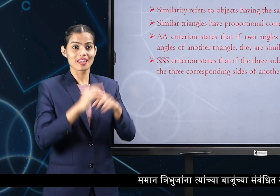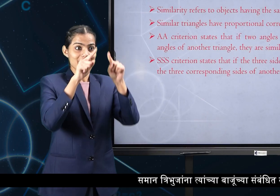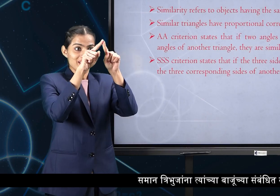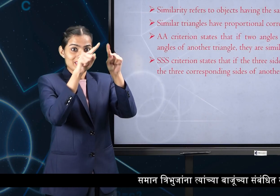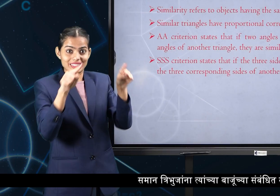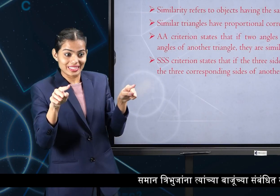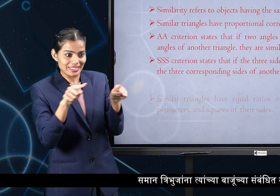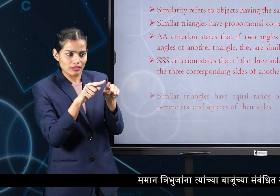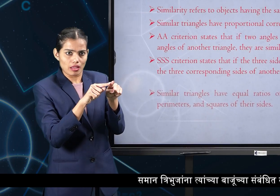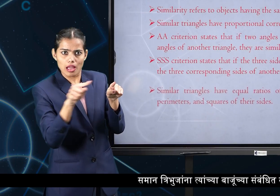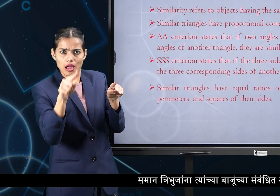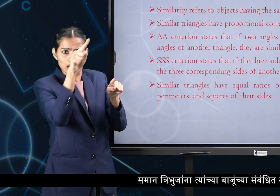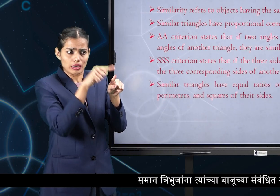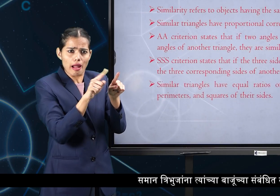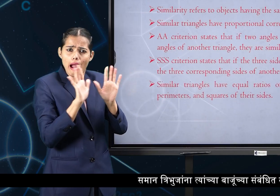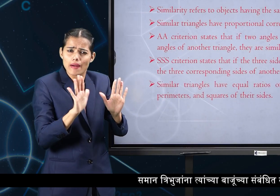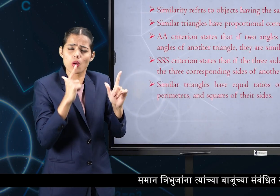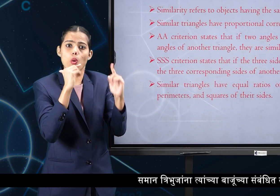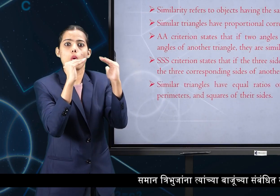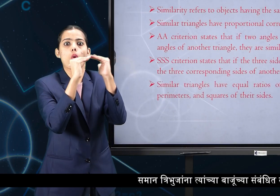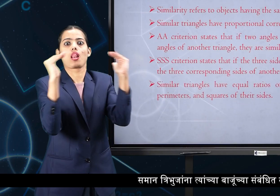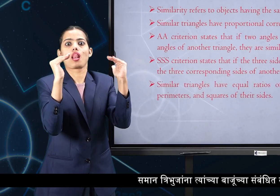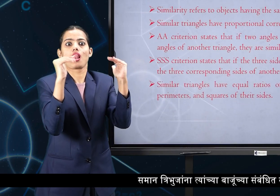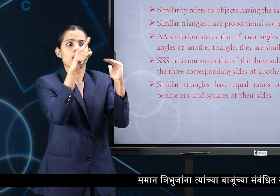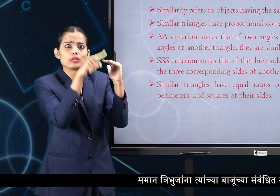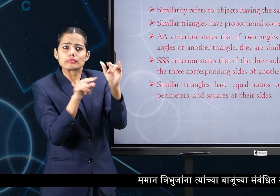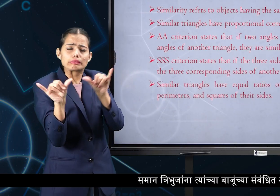समान त्रिभुजांना त्यांच्या बाजूंच्या संबंधित बाजू,